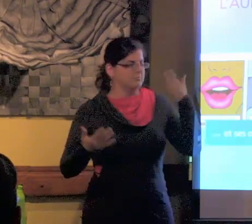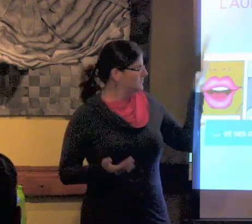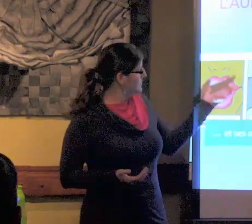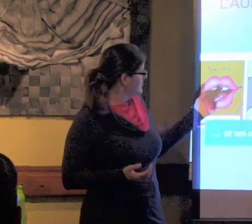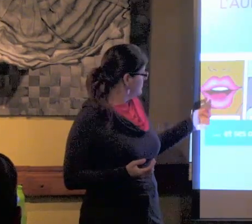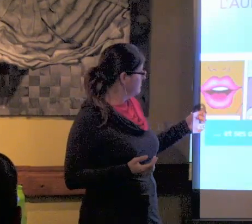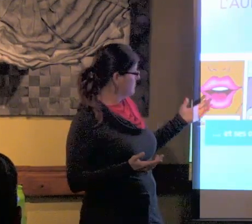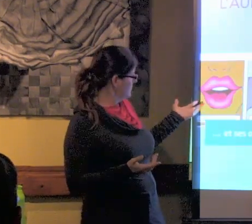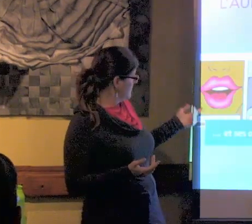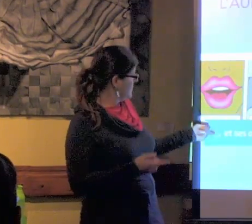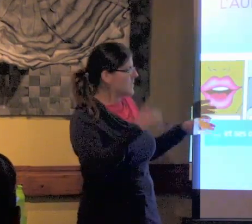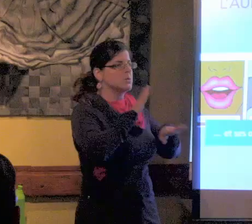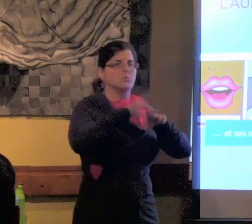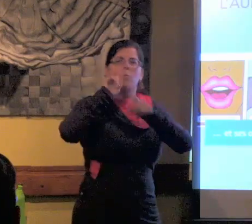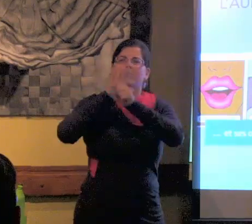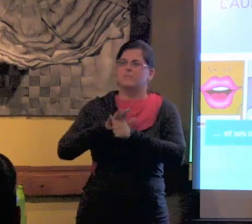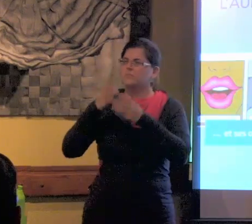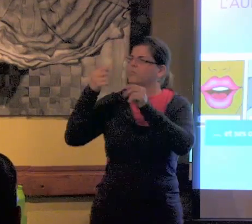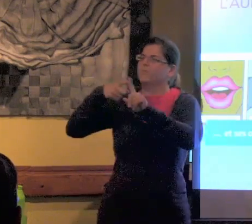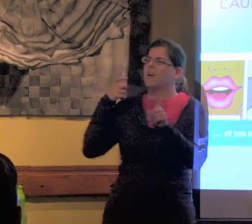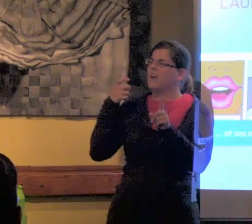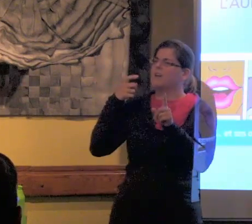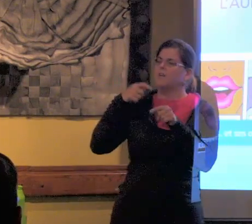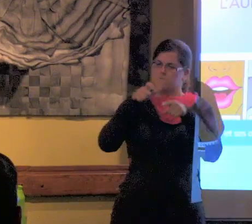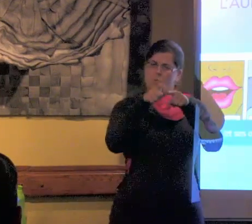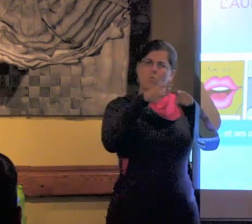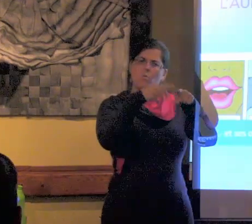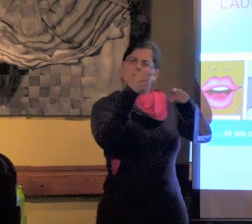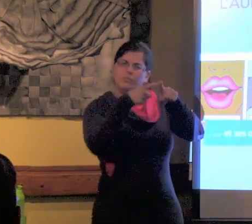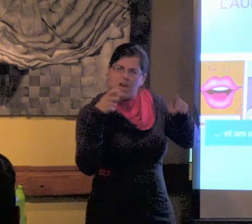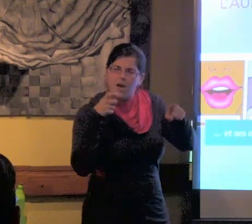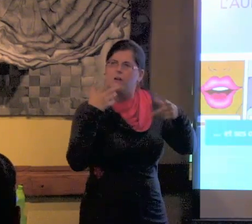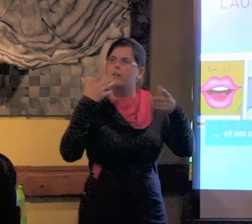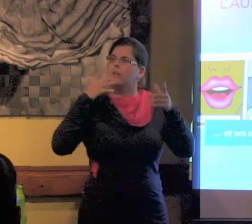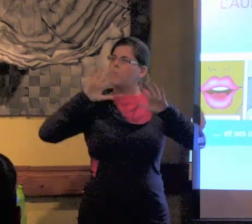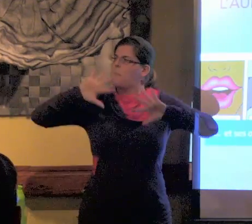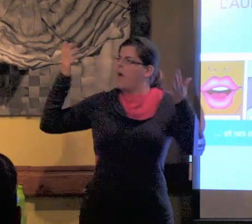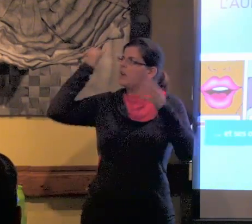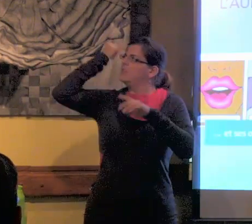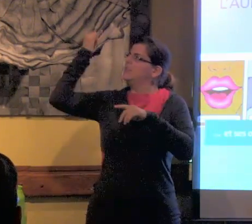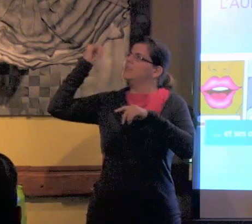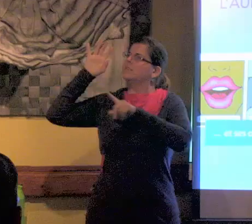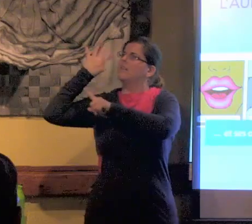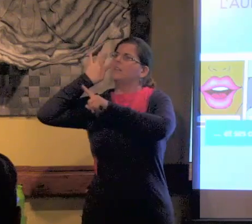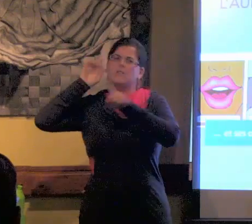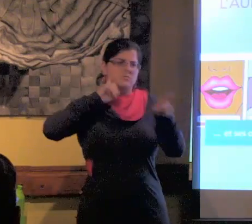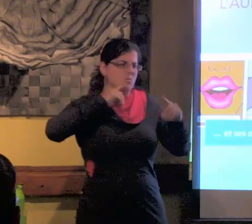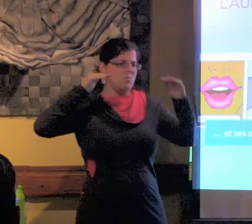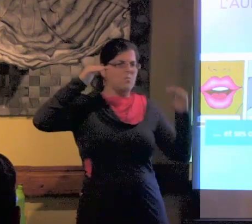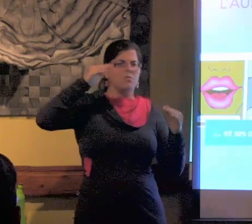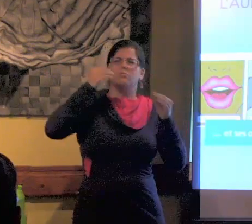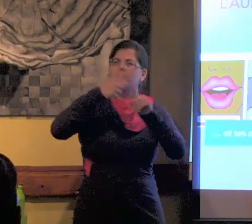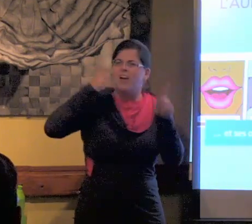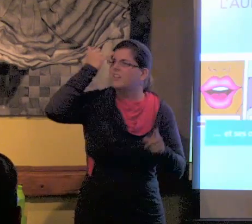Habituellement, on la donne en trois heures, alors ça va être très synthétisé. Je vous présente un peu les origines de l'autisme, l'étymologie du mot, à